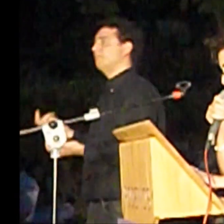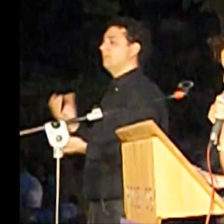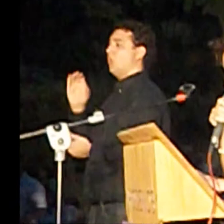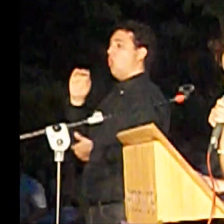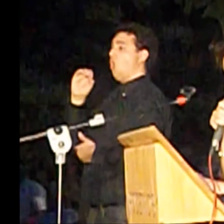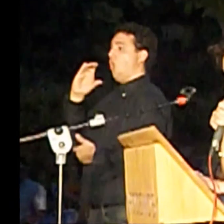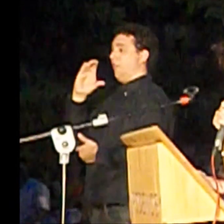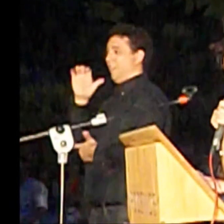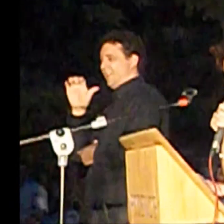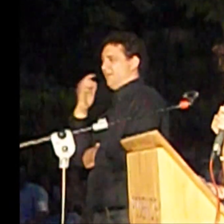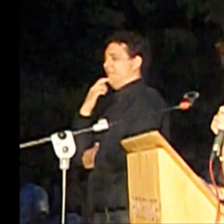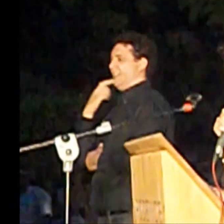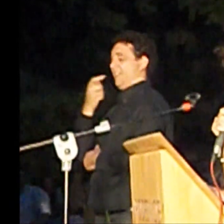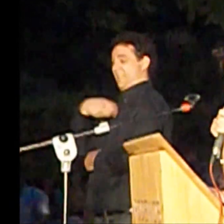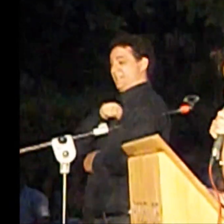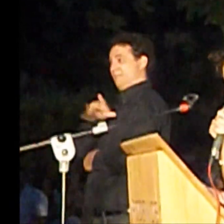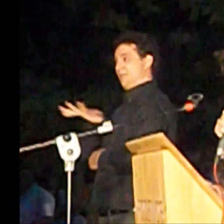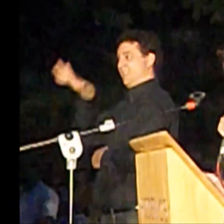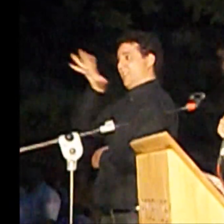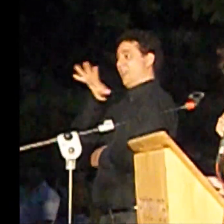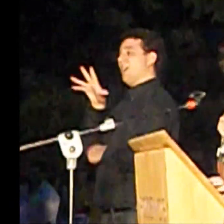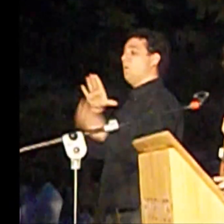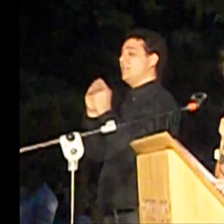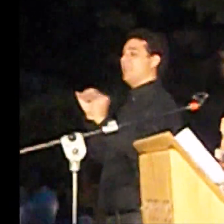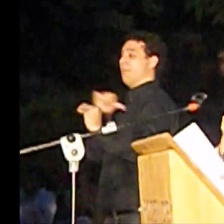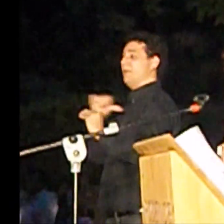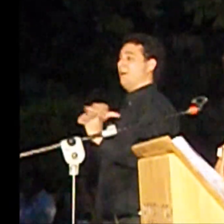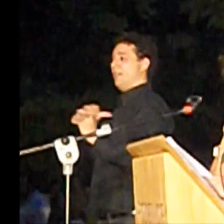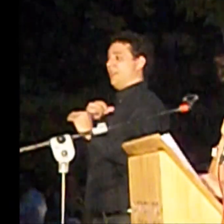privada ocupa, España es el tercer país, ¿vale?